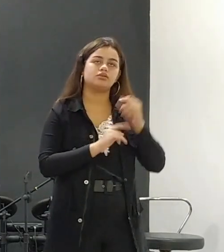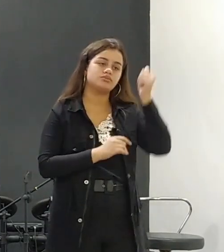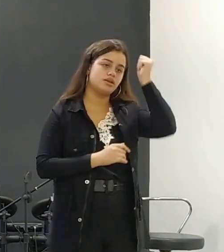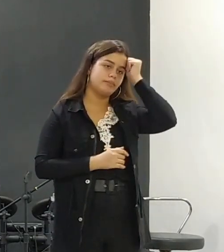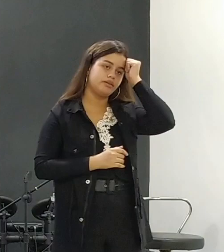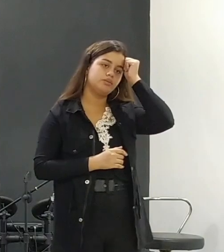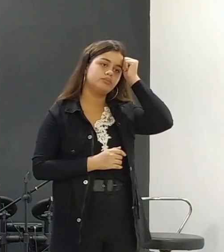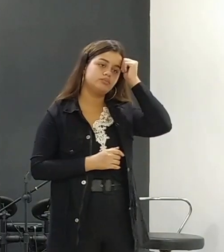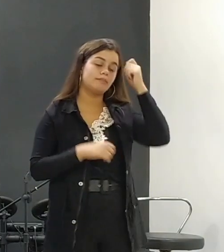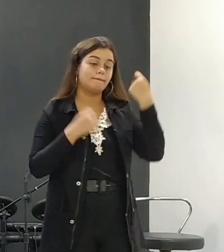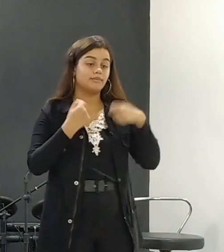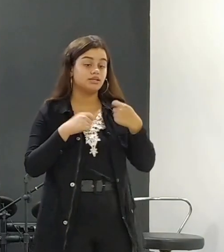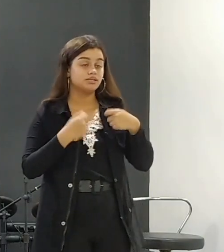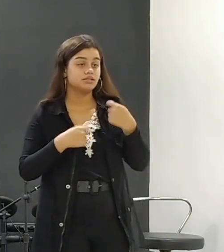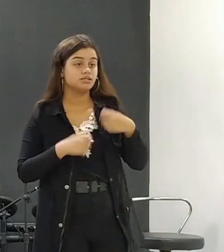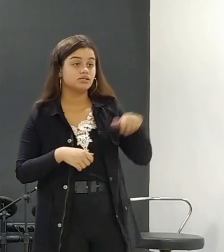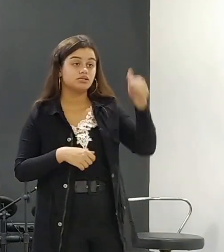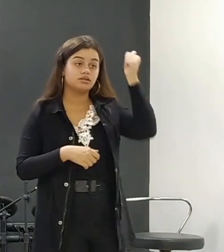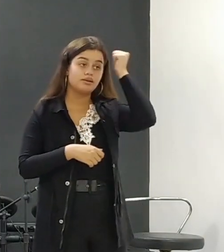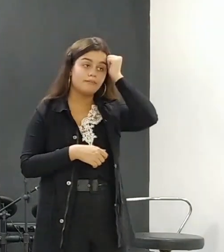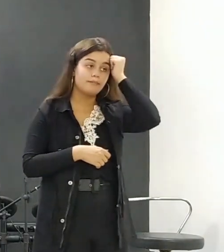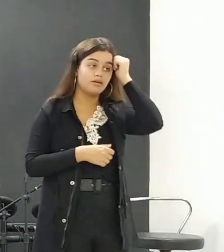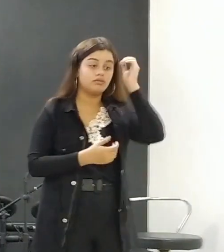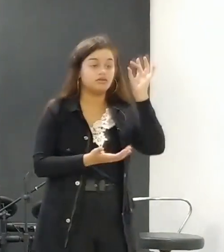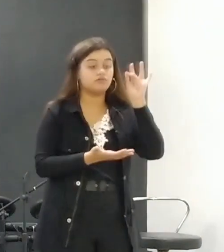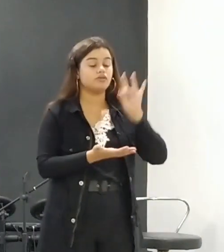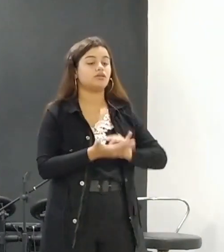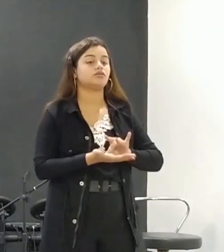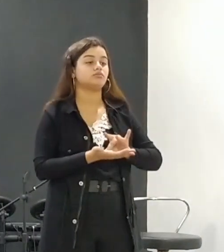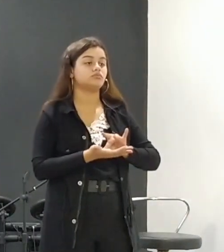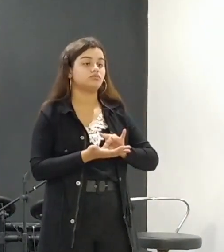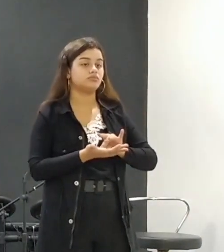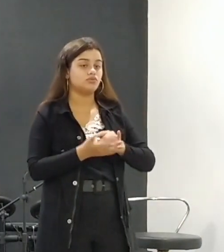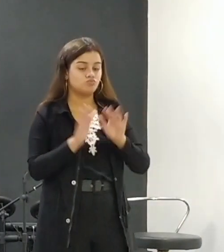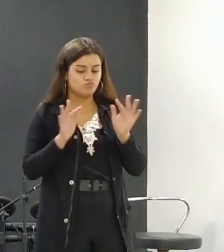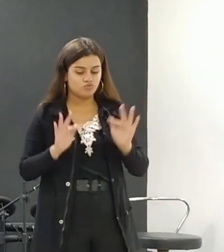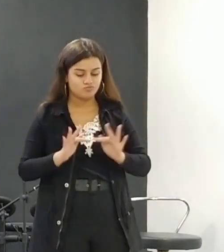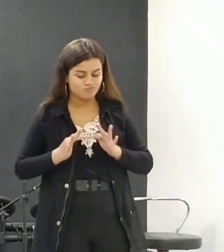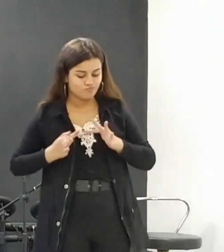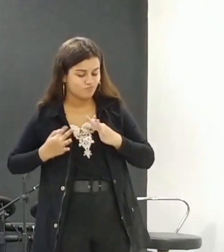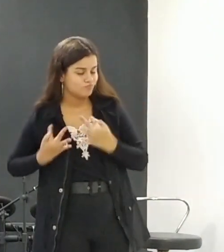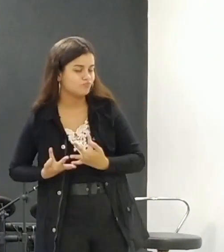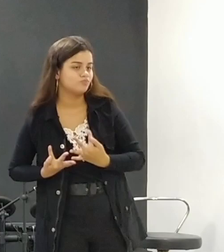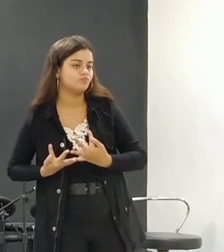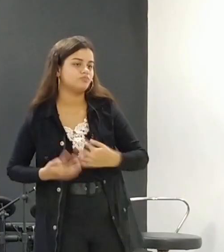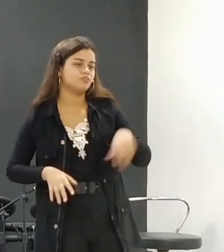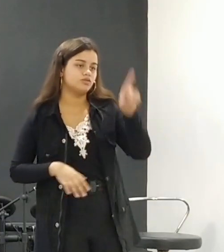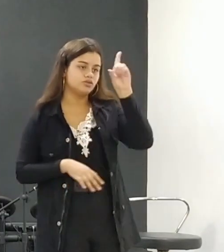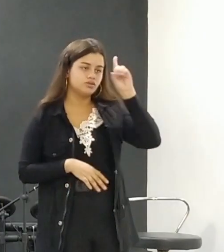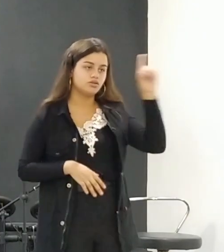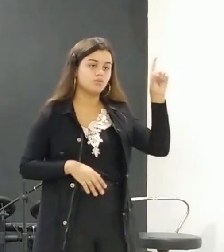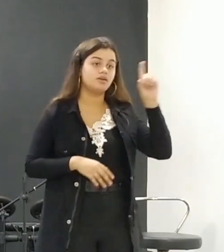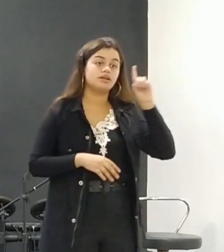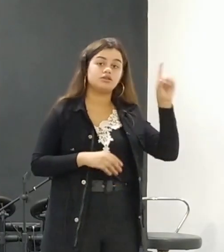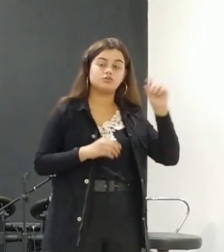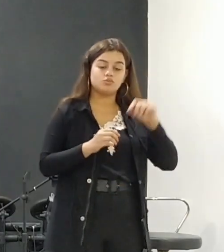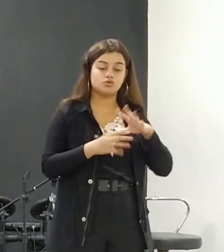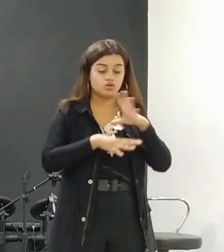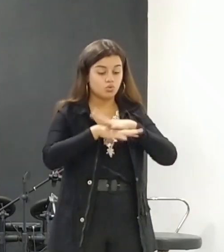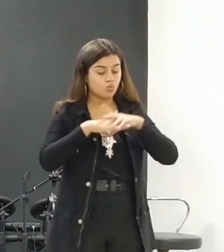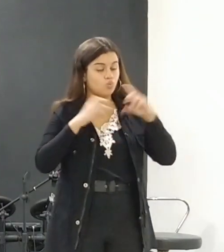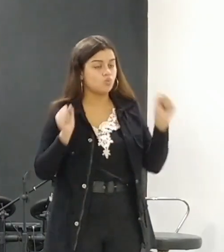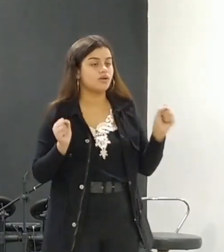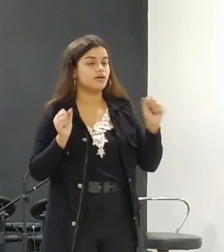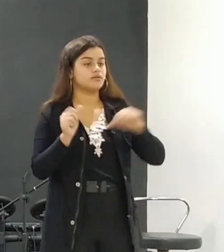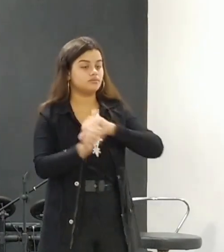que haja um arrependimento sincero, um quebrantamento diante de Deus, para que Deus possa te curar, para que